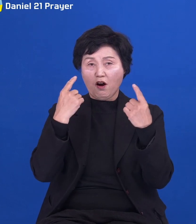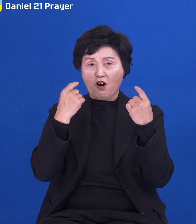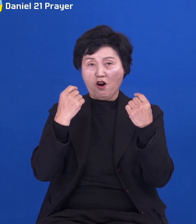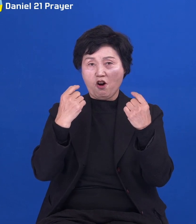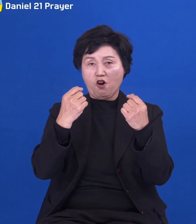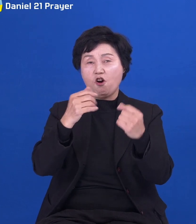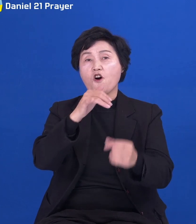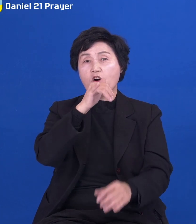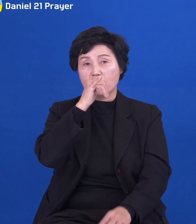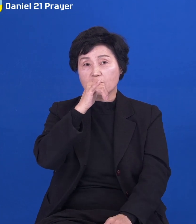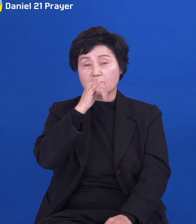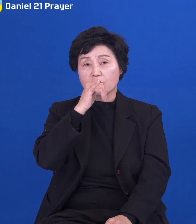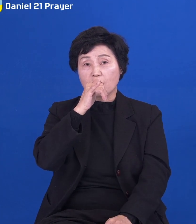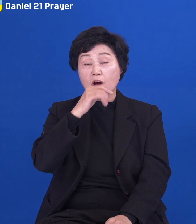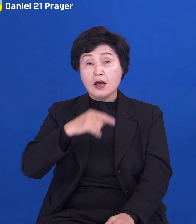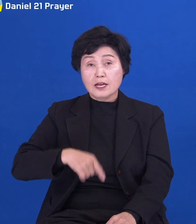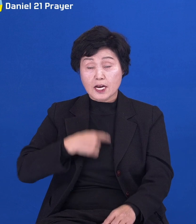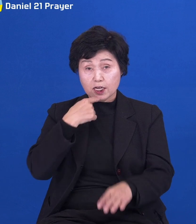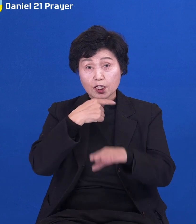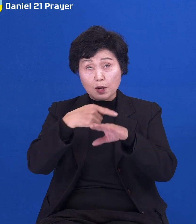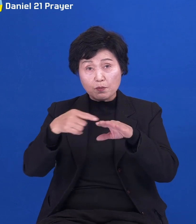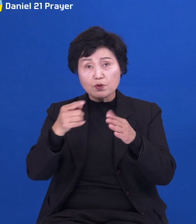그리고 자기 민족을 위해 기도하시는